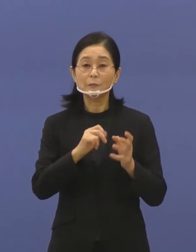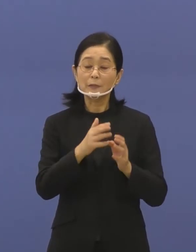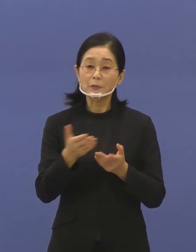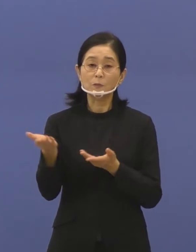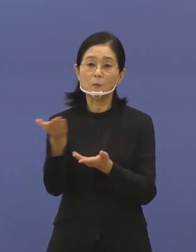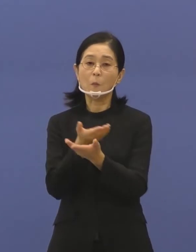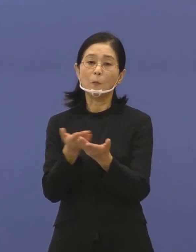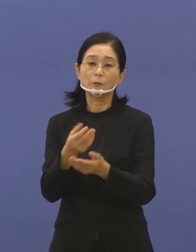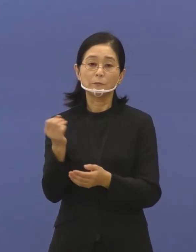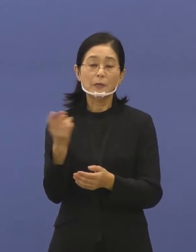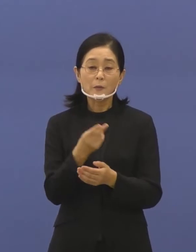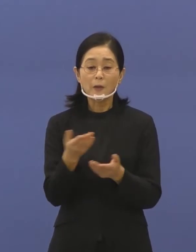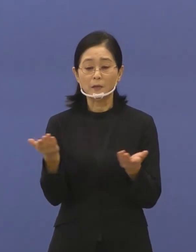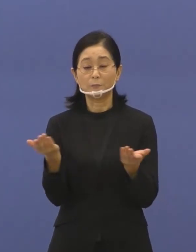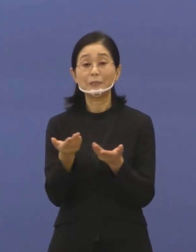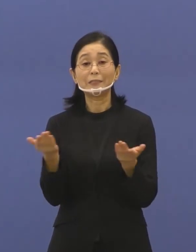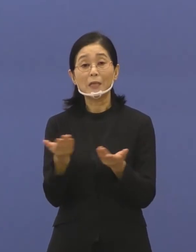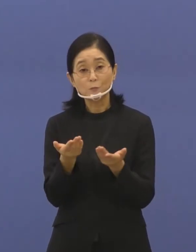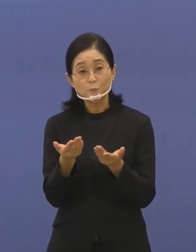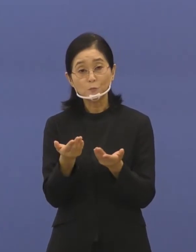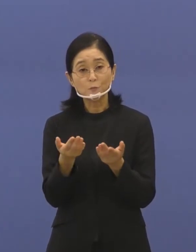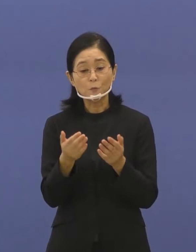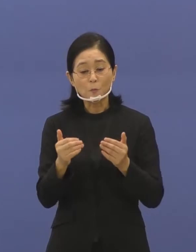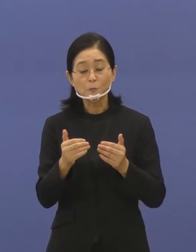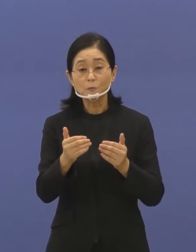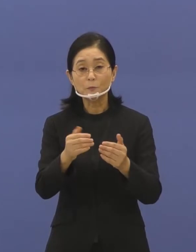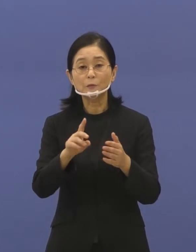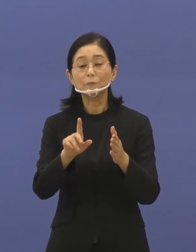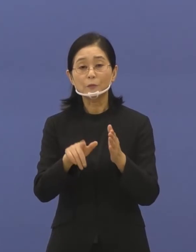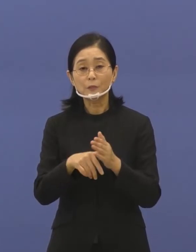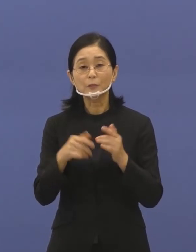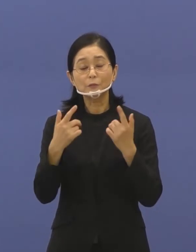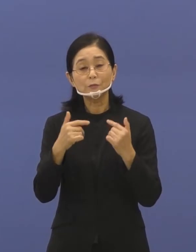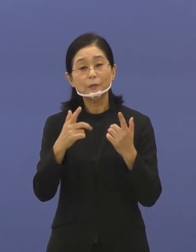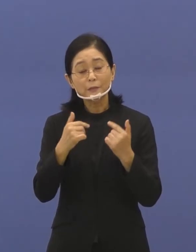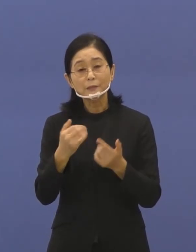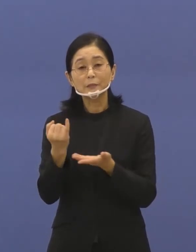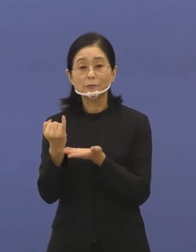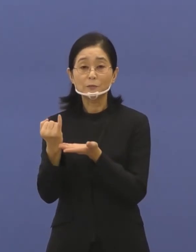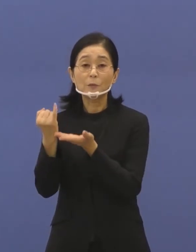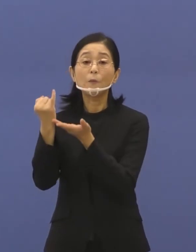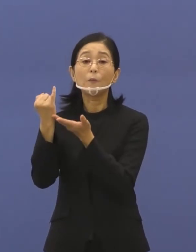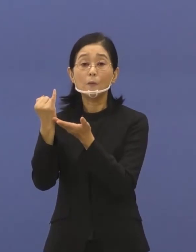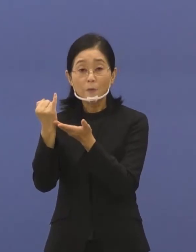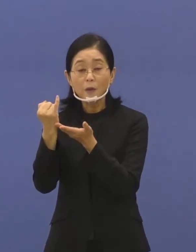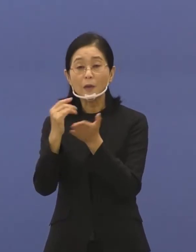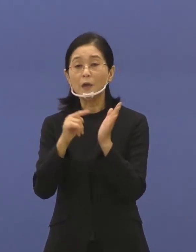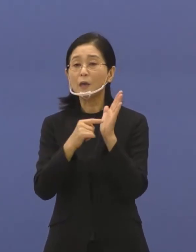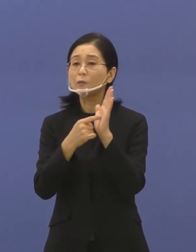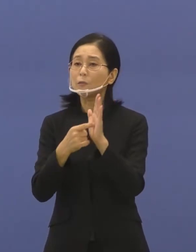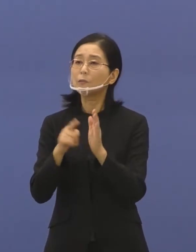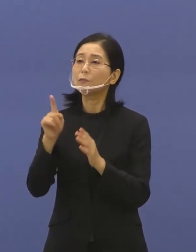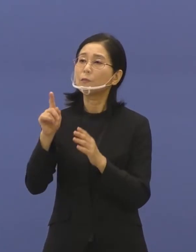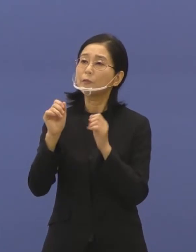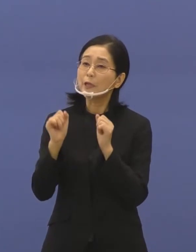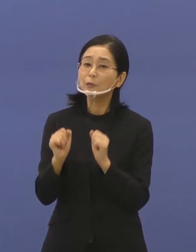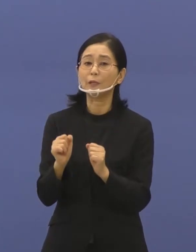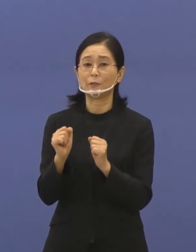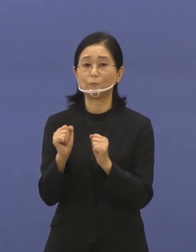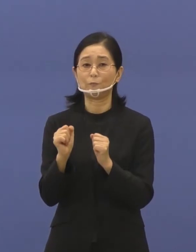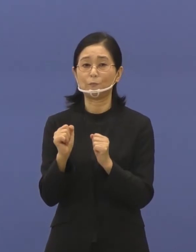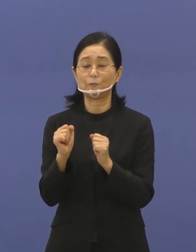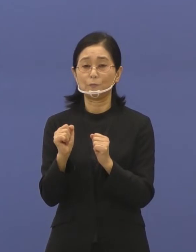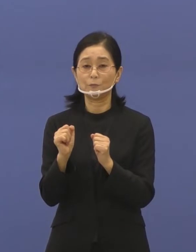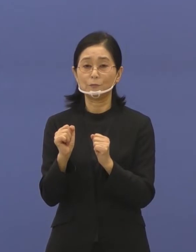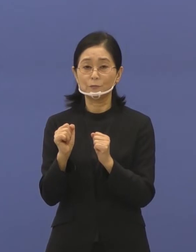ジネスを進めたりする時に常にエリザベス女王は象徴的な存在としてその